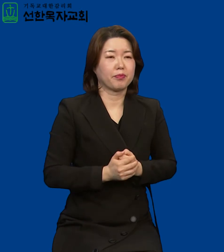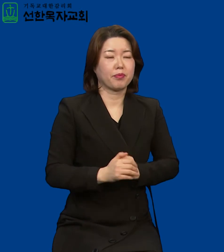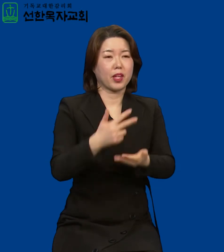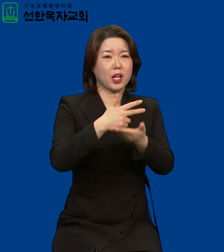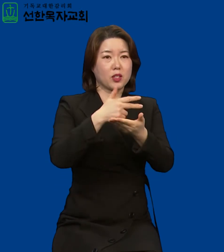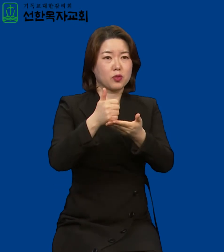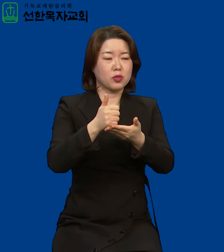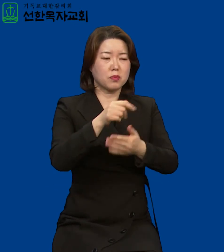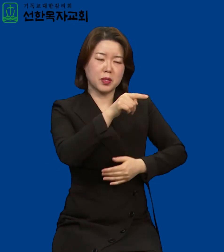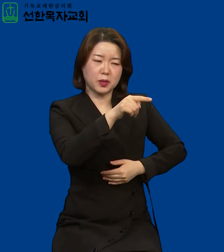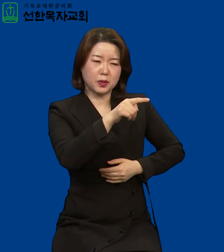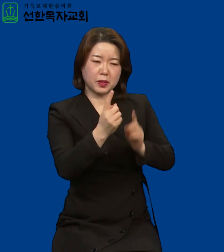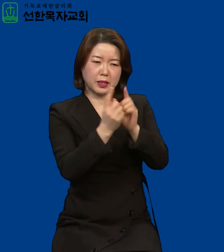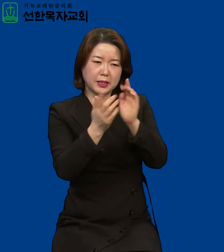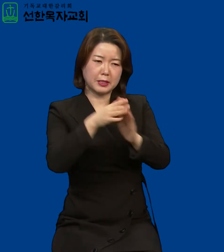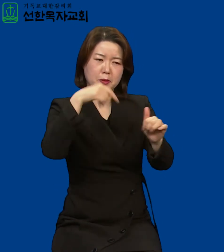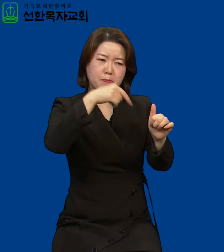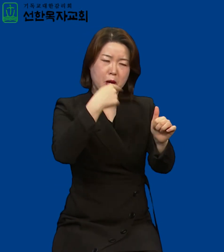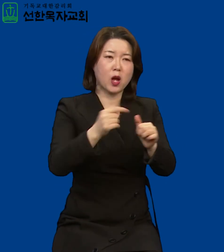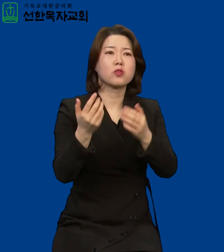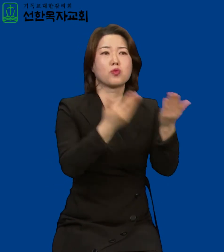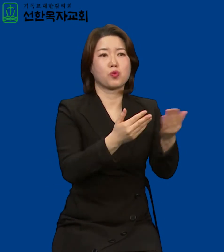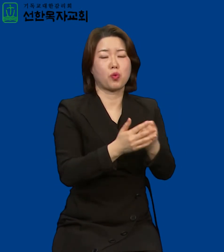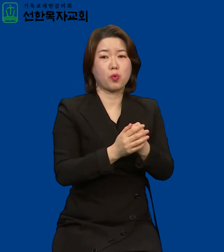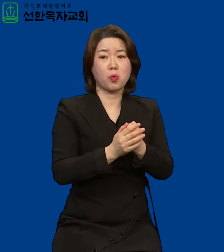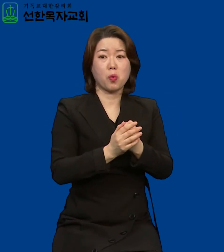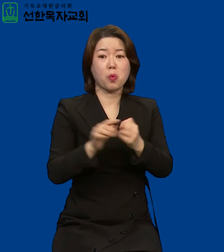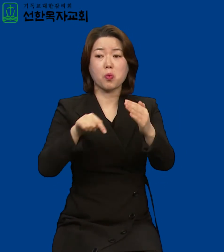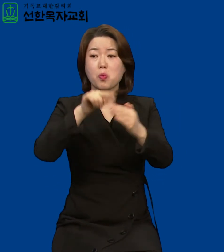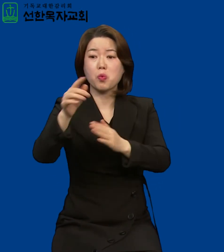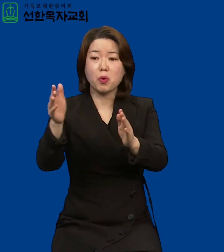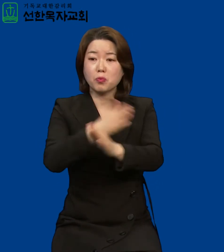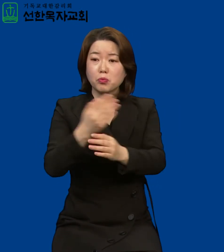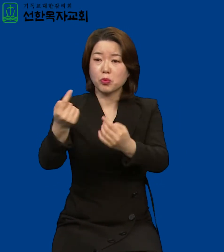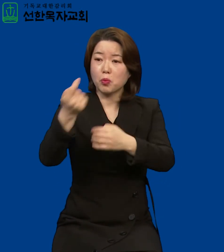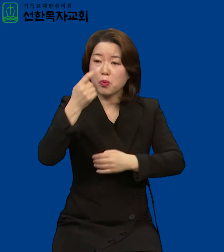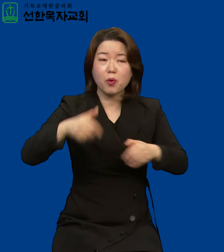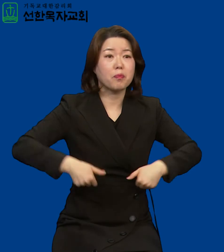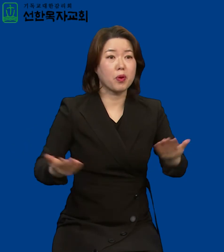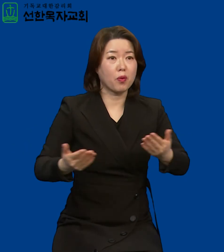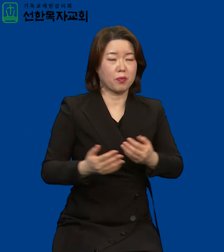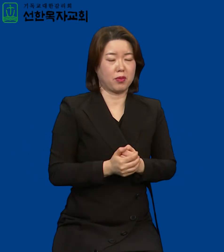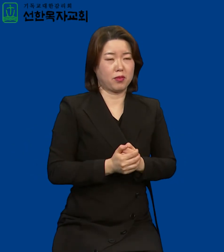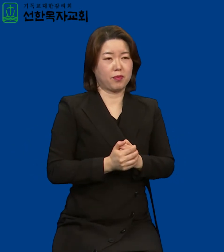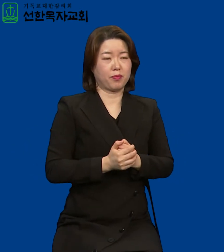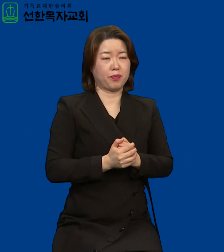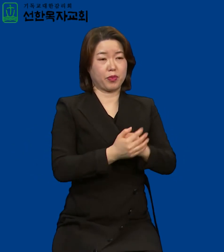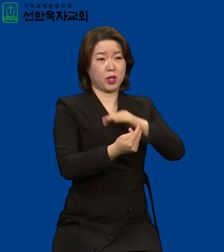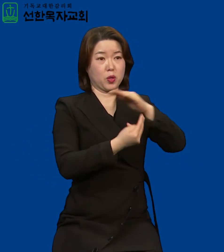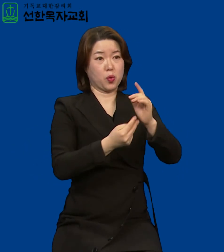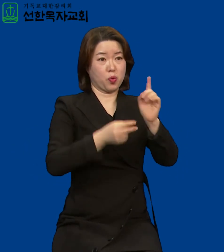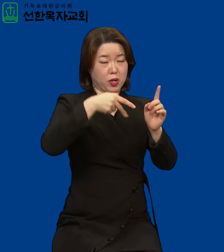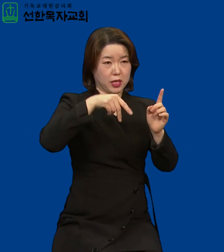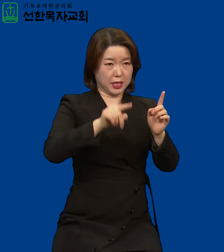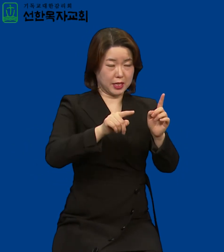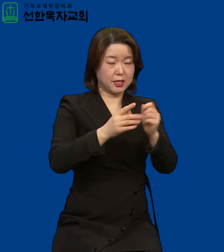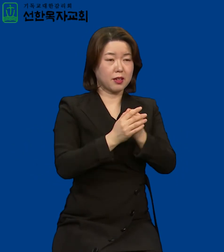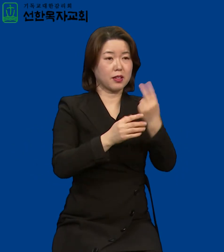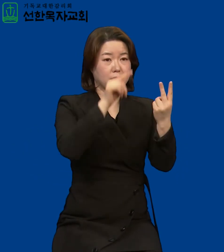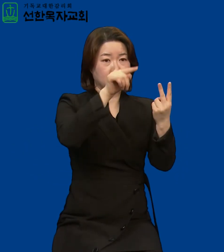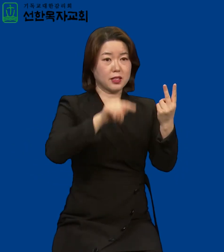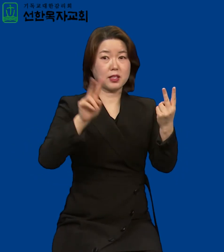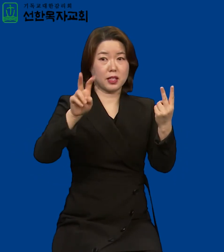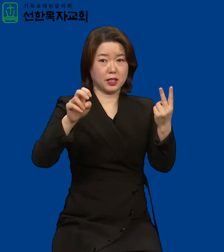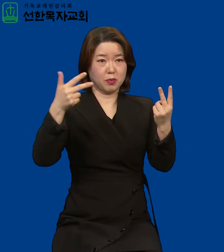주님이 그에게 직접 가르치신다. 누구로부터 배울 필요가 없다는 겁니다. 요한일서 2장 27절을